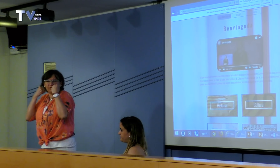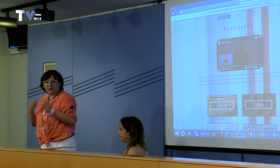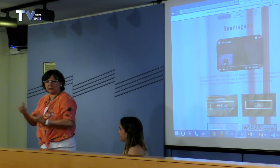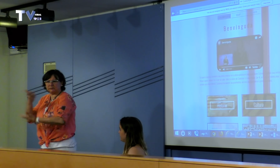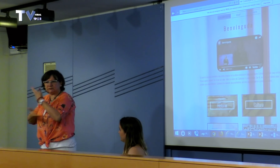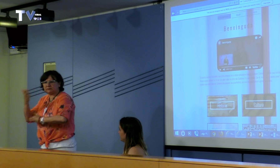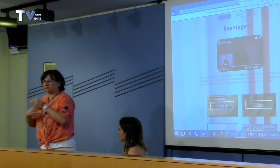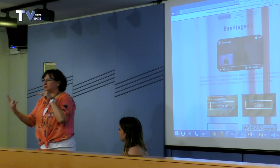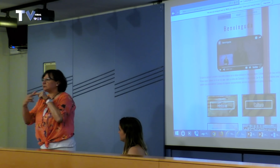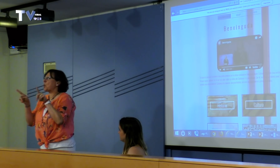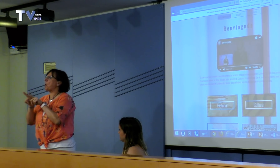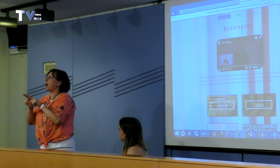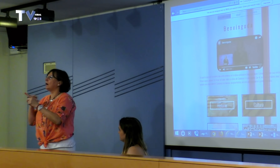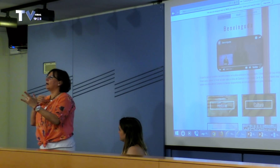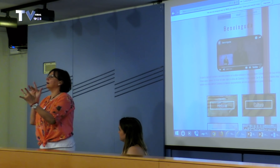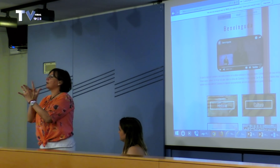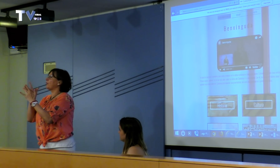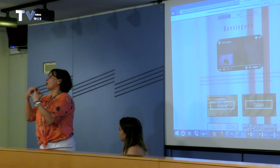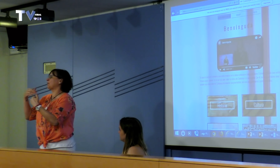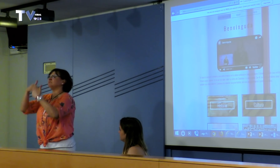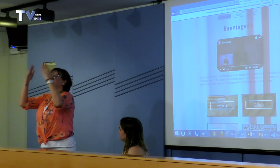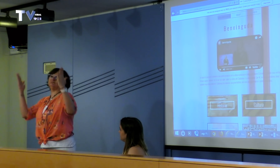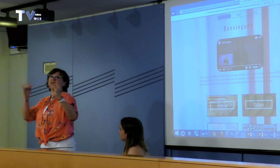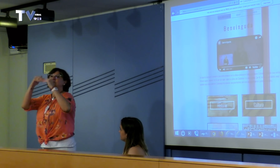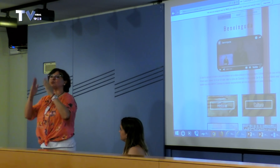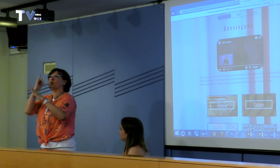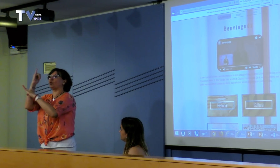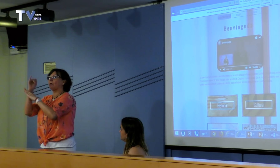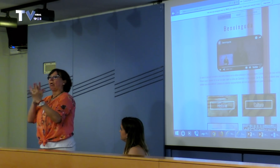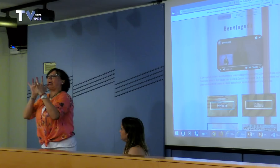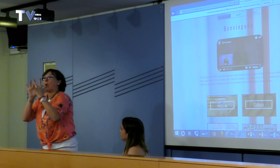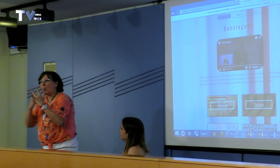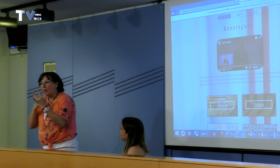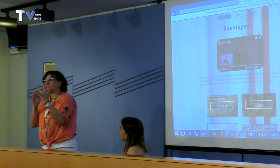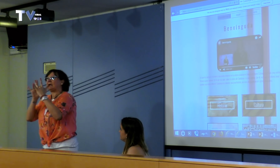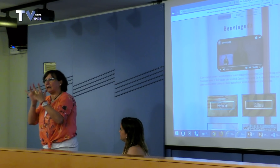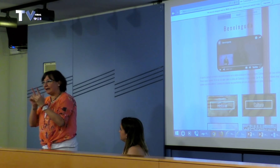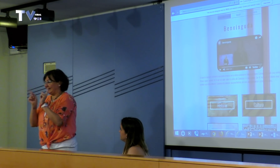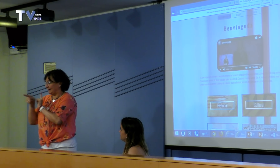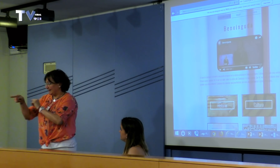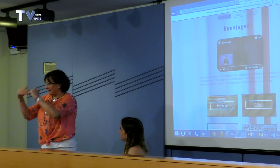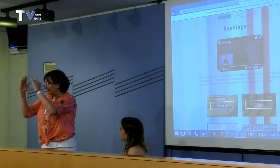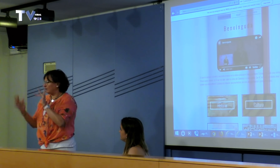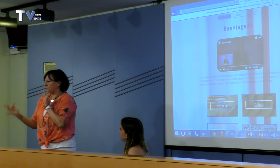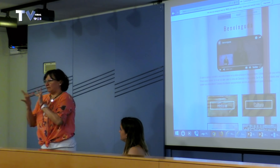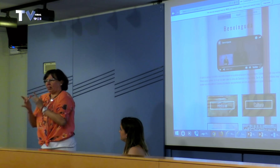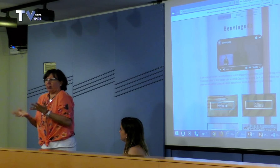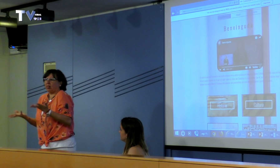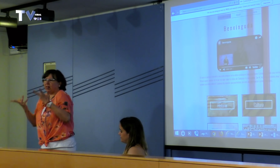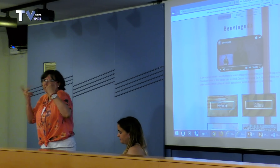que tenim un lligam i una col·laboració força estreta de totes les institucions. Moltes vegades és molt complicat